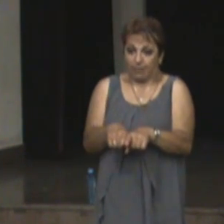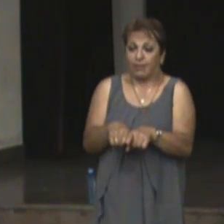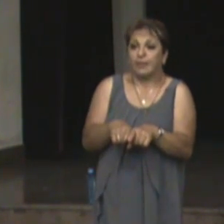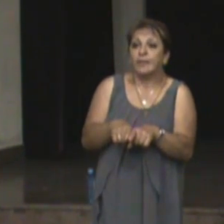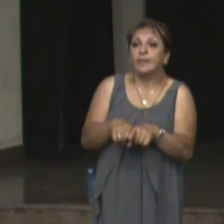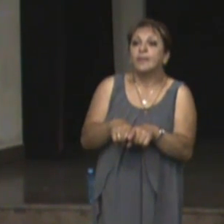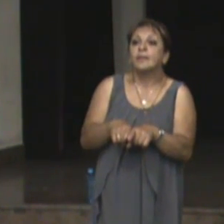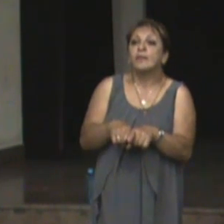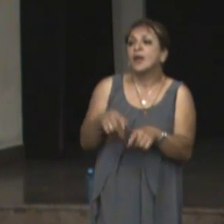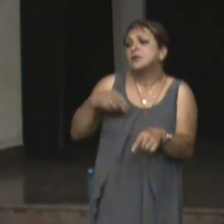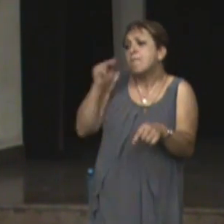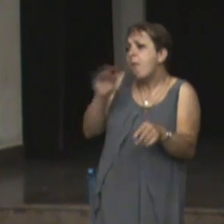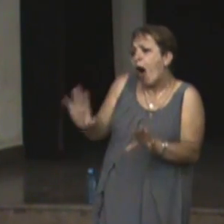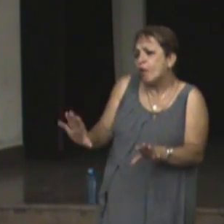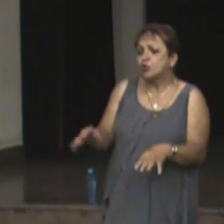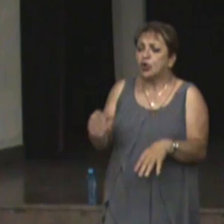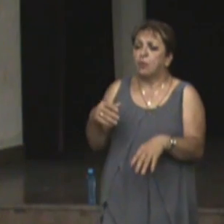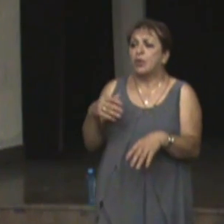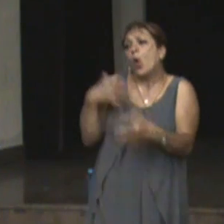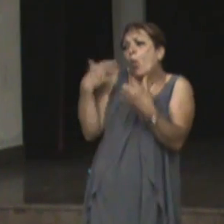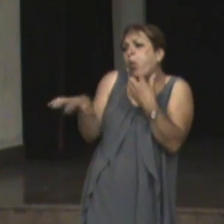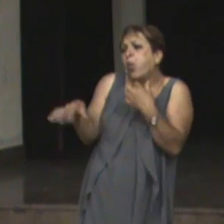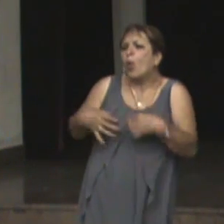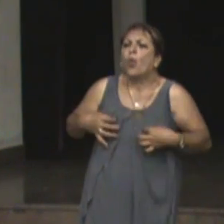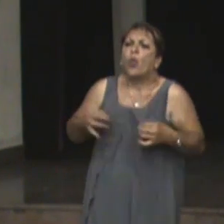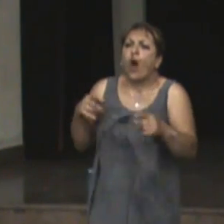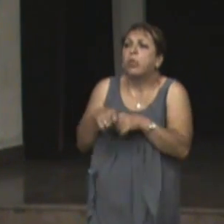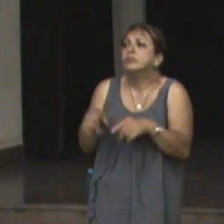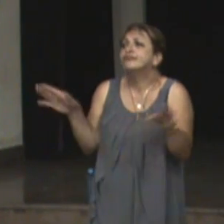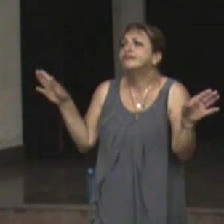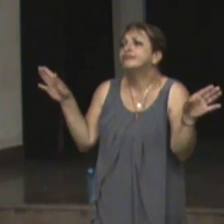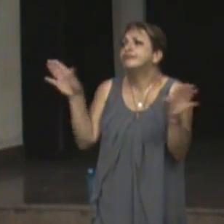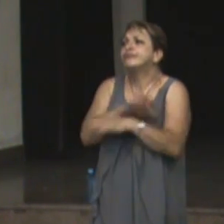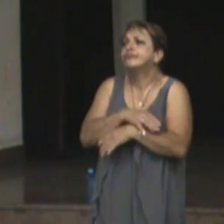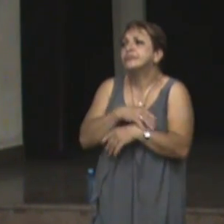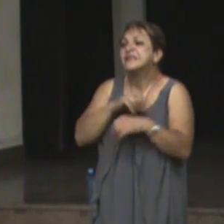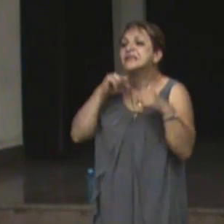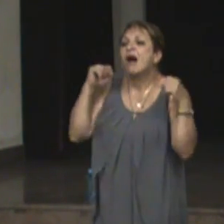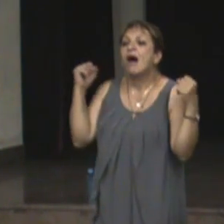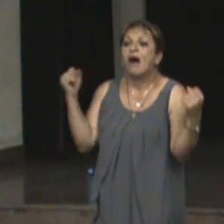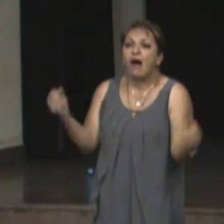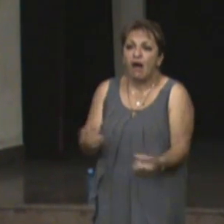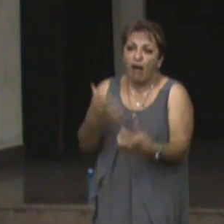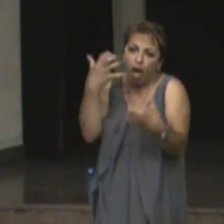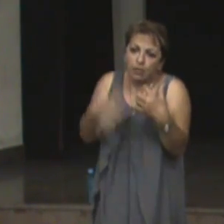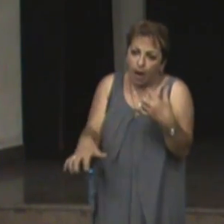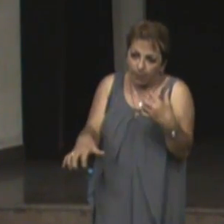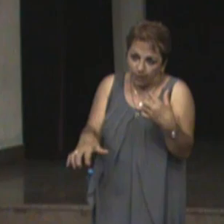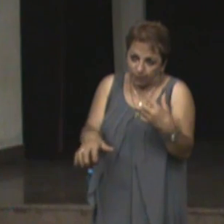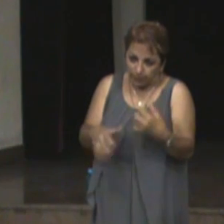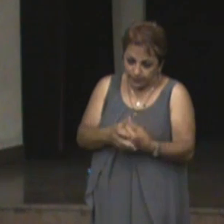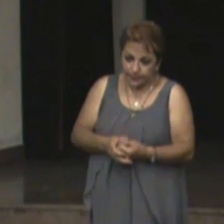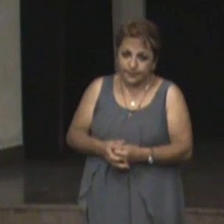ոչ մեղավոր են իրենց զգում, թե ինչ է տեղ ունենում իր շուրջը, ոչ մի բանի իրենք իրենց, պարզապես անտարբեր կյանքով ապրում